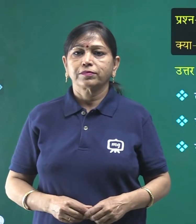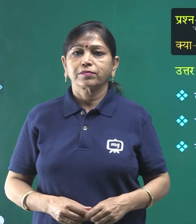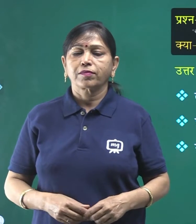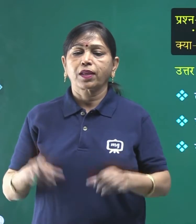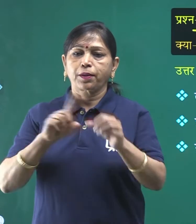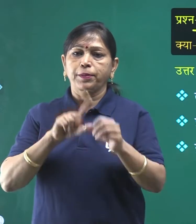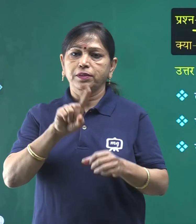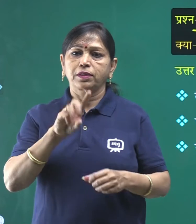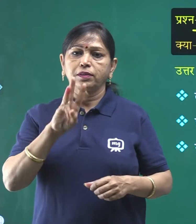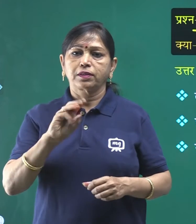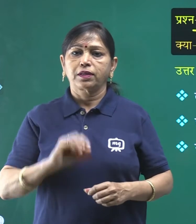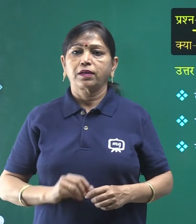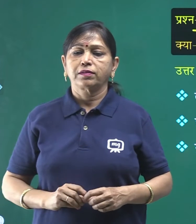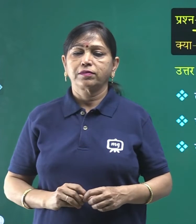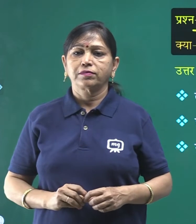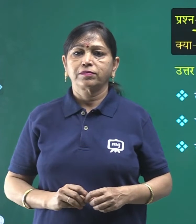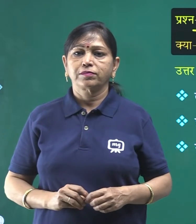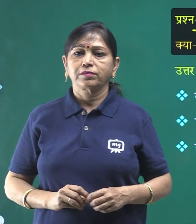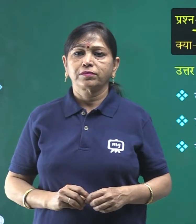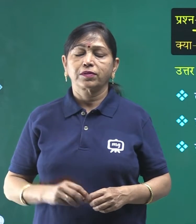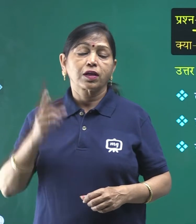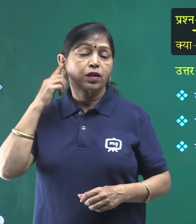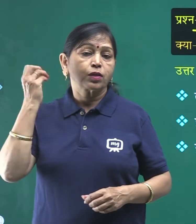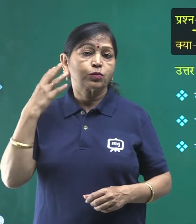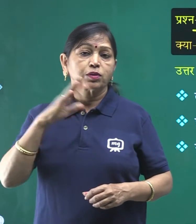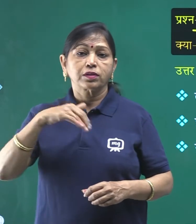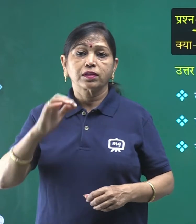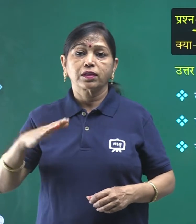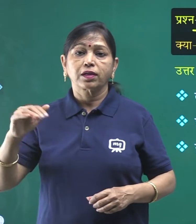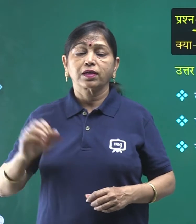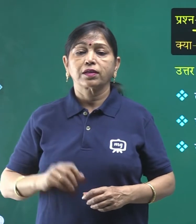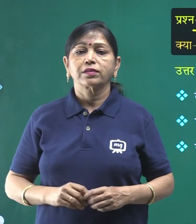प्रश्न 13, ध्वनि तरंग के